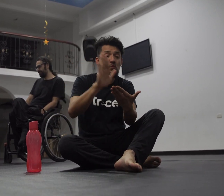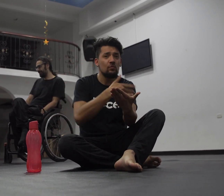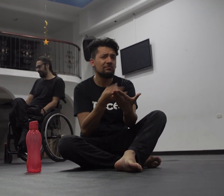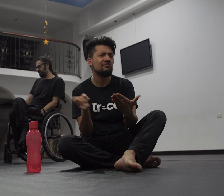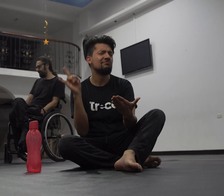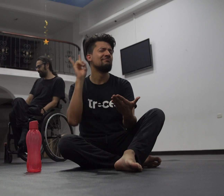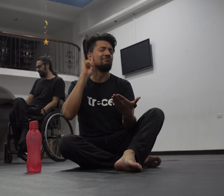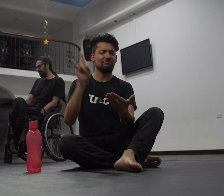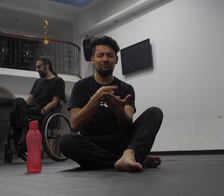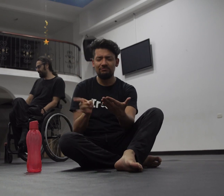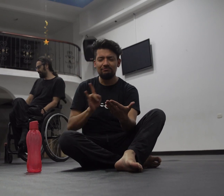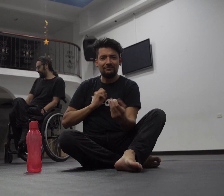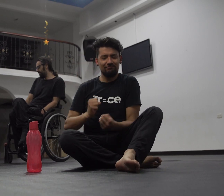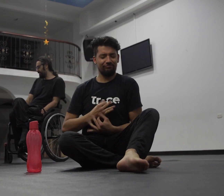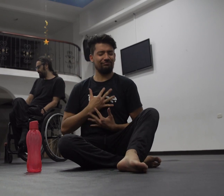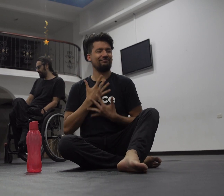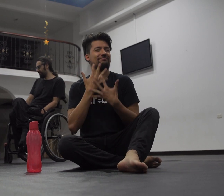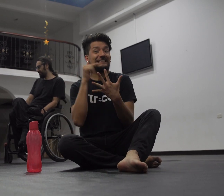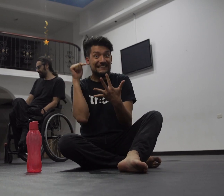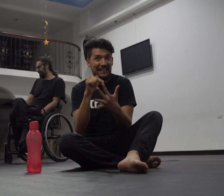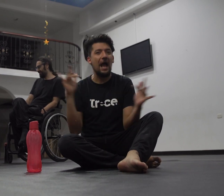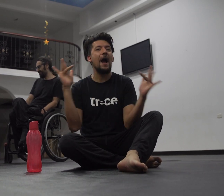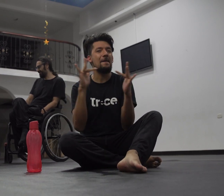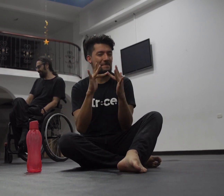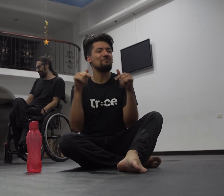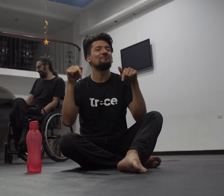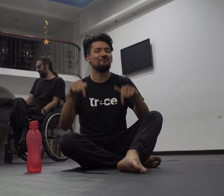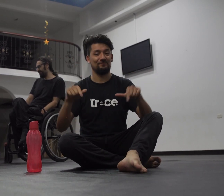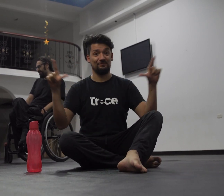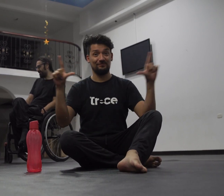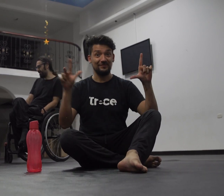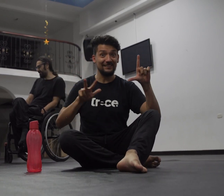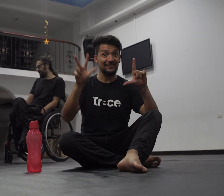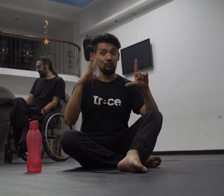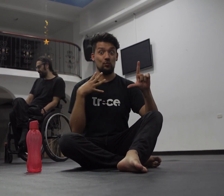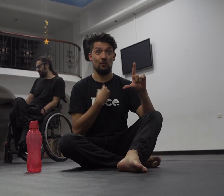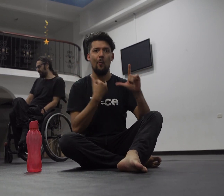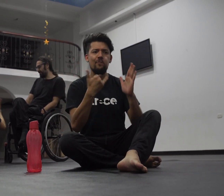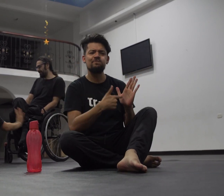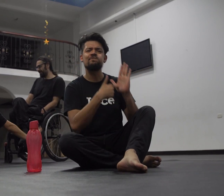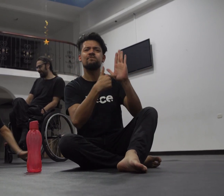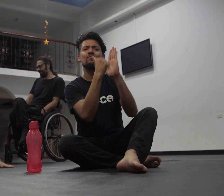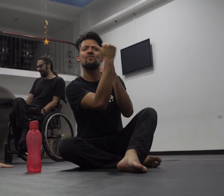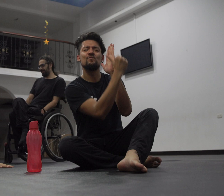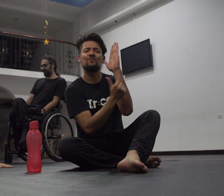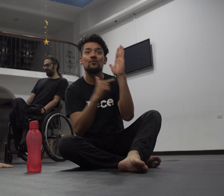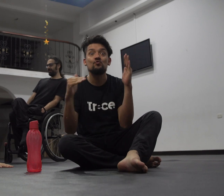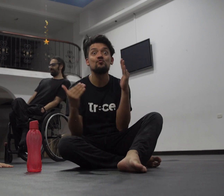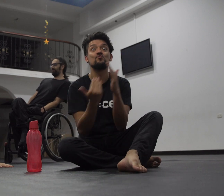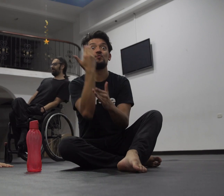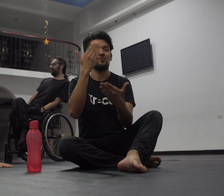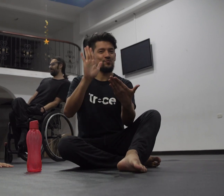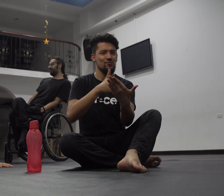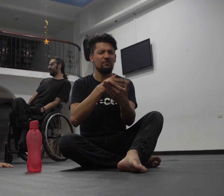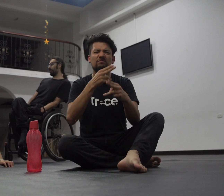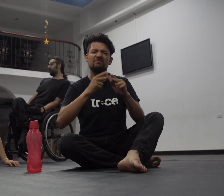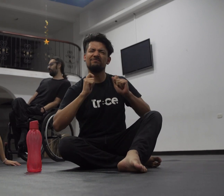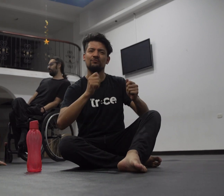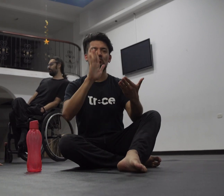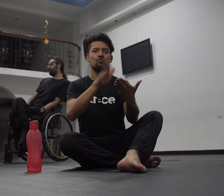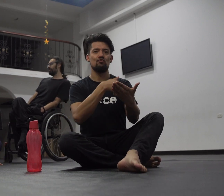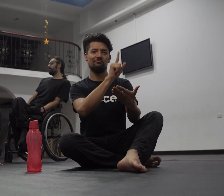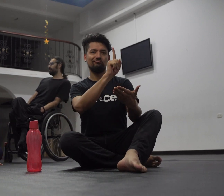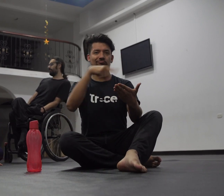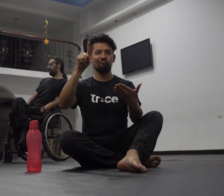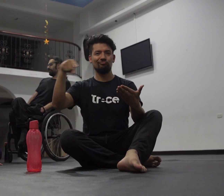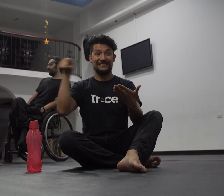gran oportunidad de amar y sentir la música es por esto que en Canal 13 tenemos una nueva franja musical llamada